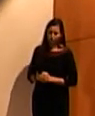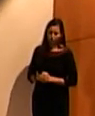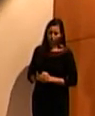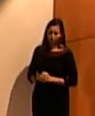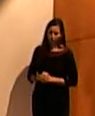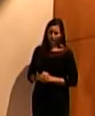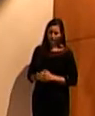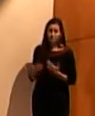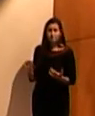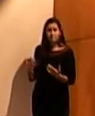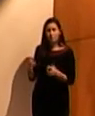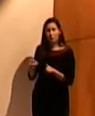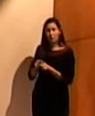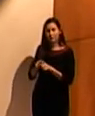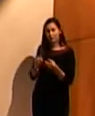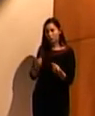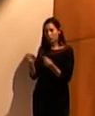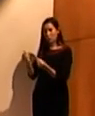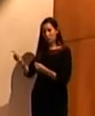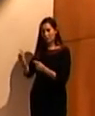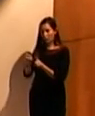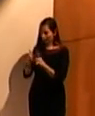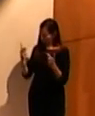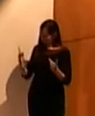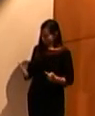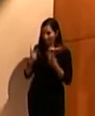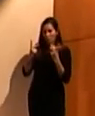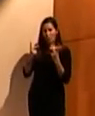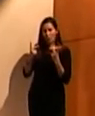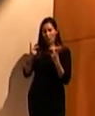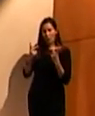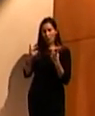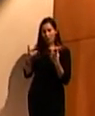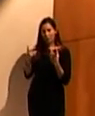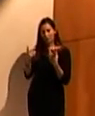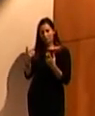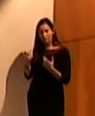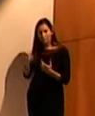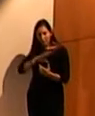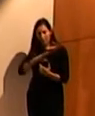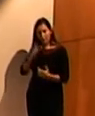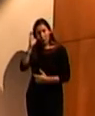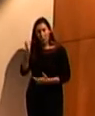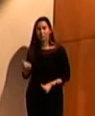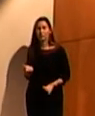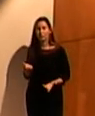une valorisation de soi, quelque chose qui les a valorisés parce qu'on a tenu